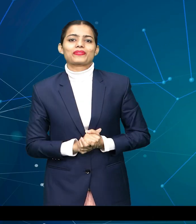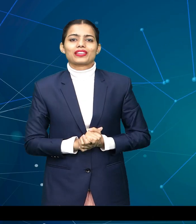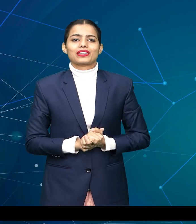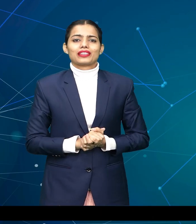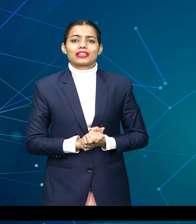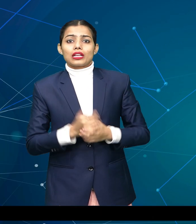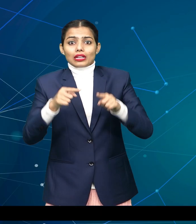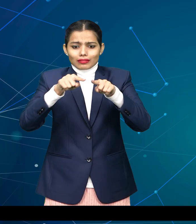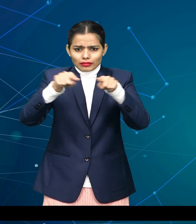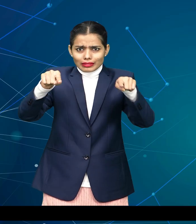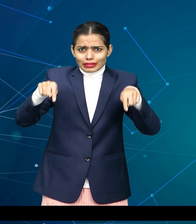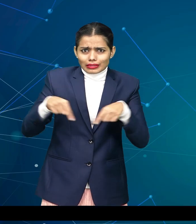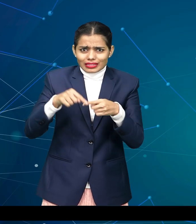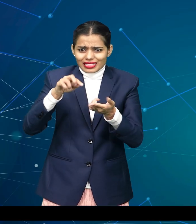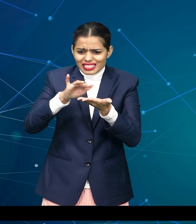विद्युत प्रवाह,